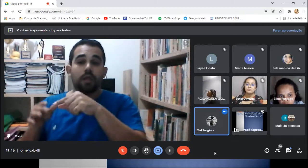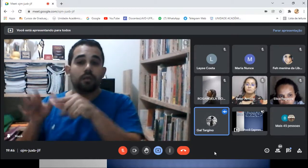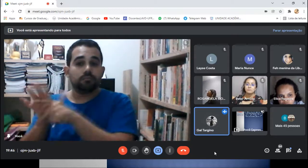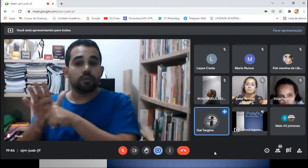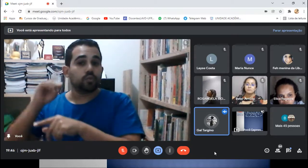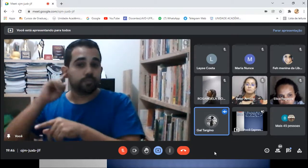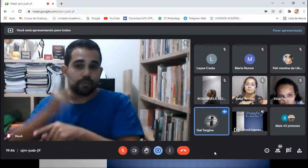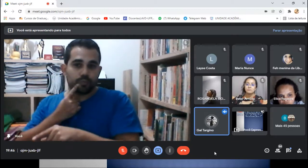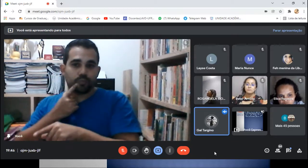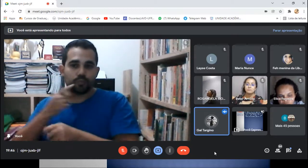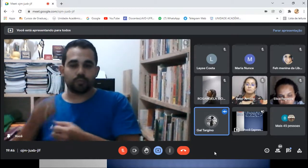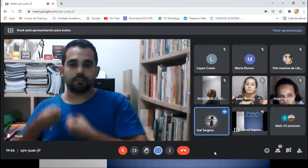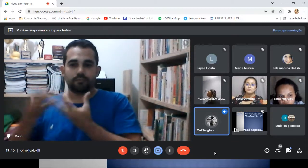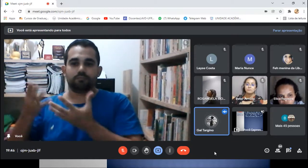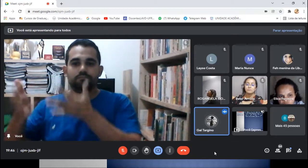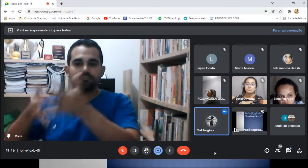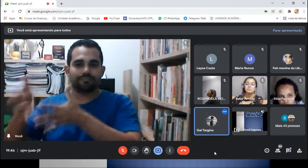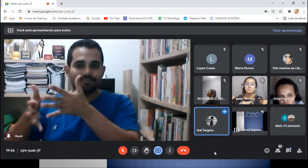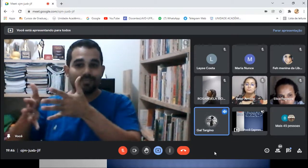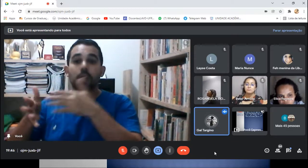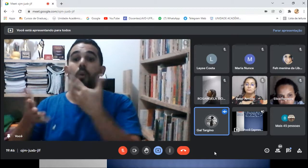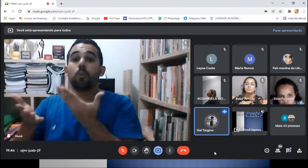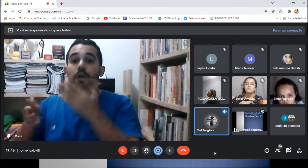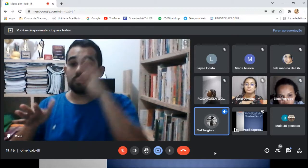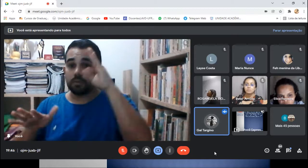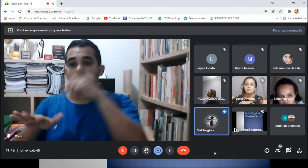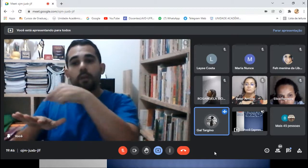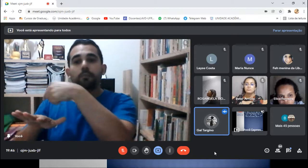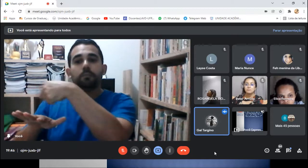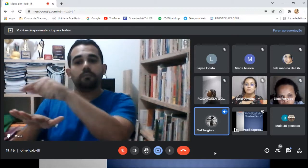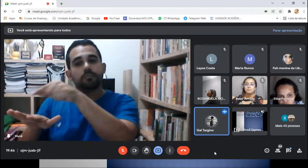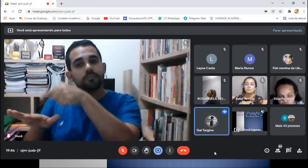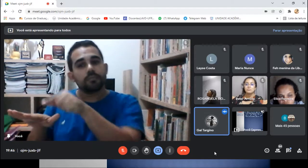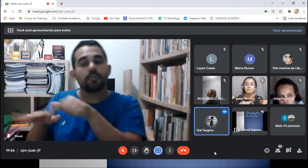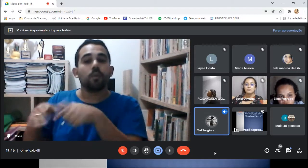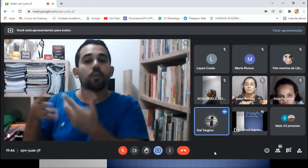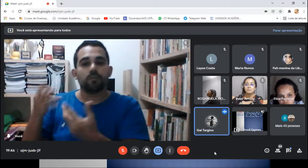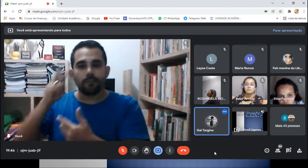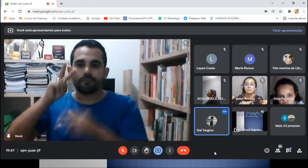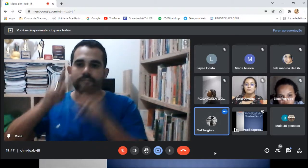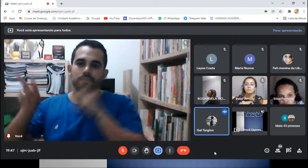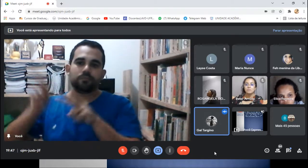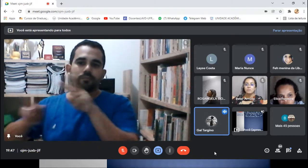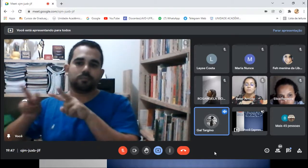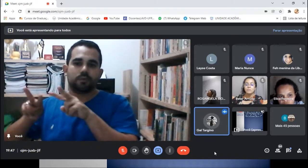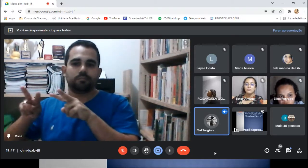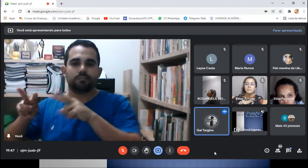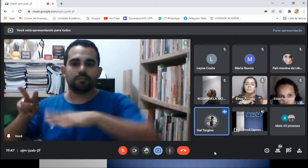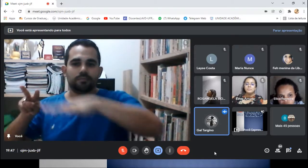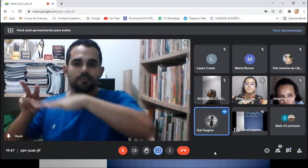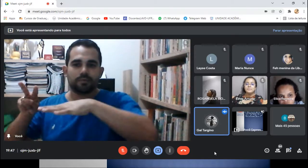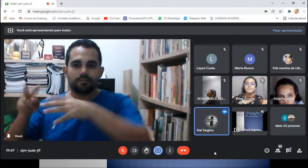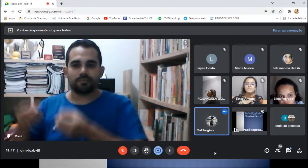Na sigmanologia, o surdo ele se expressa com as mãos, então, o que é importante é